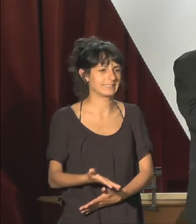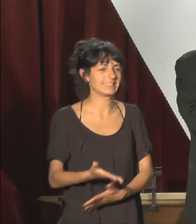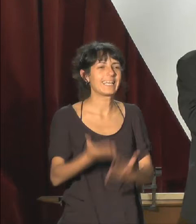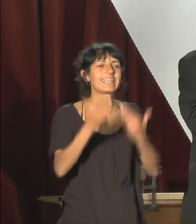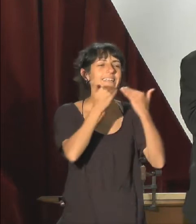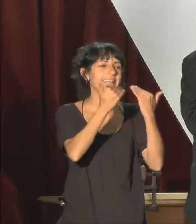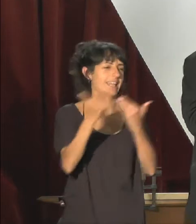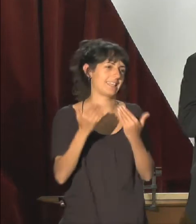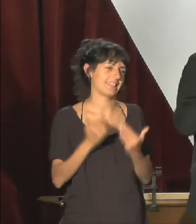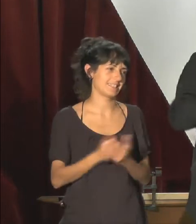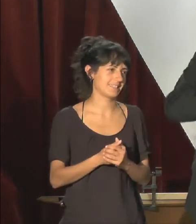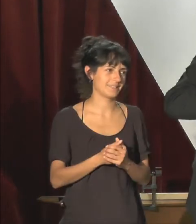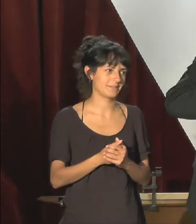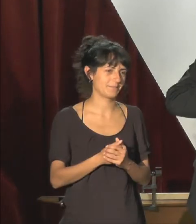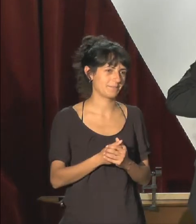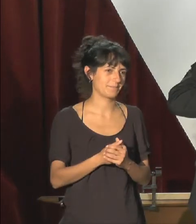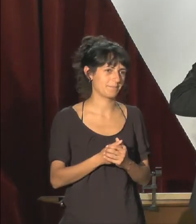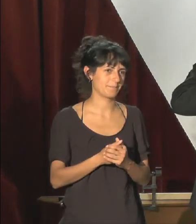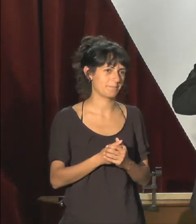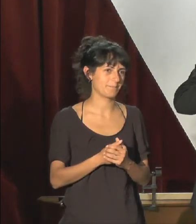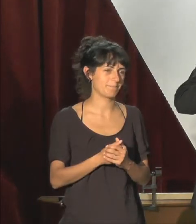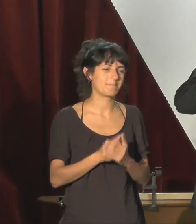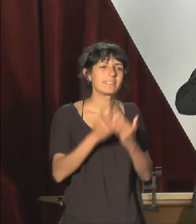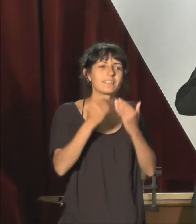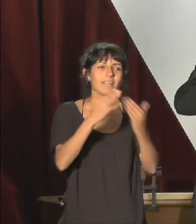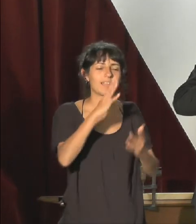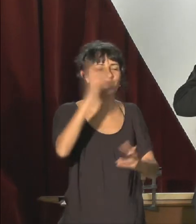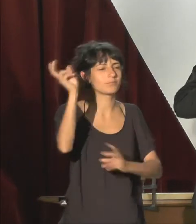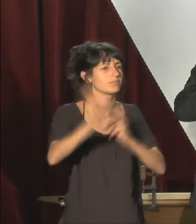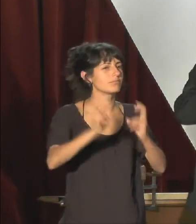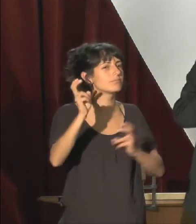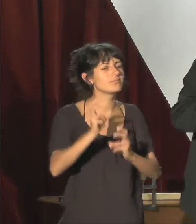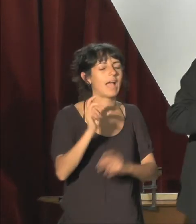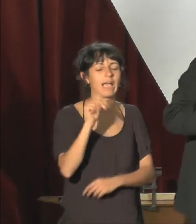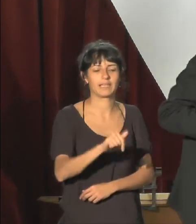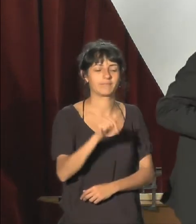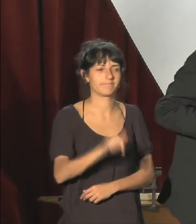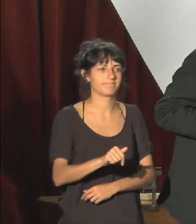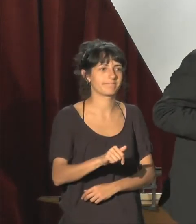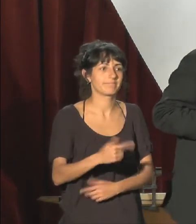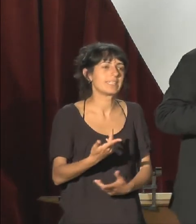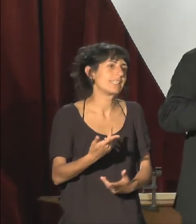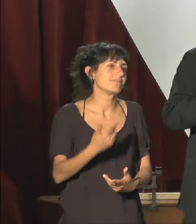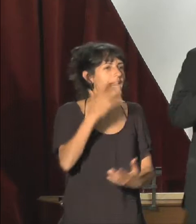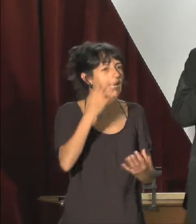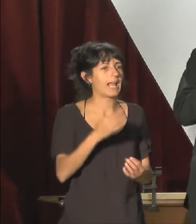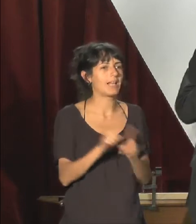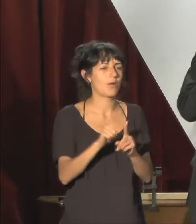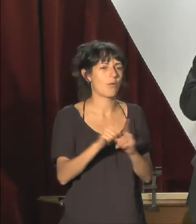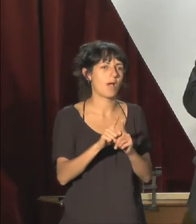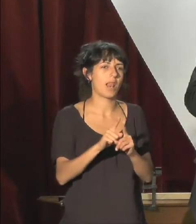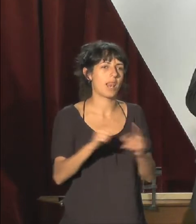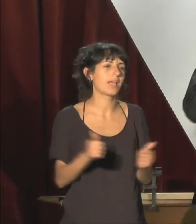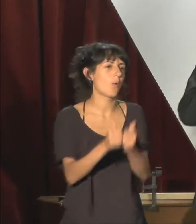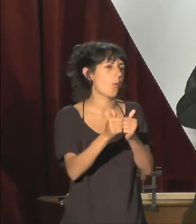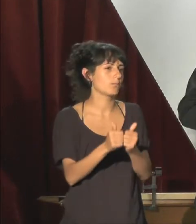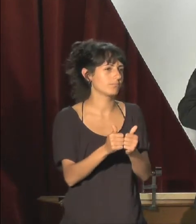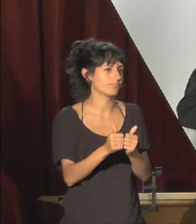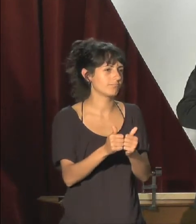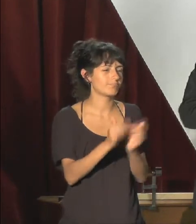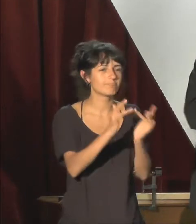moitas grazas pola vosa presenza neste acto, neste encontro aquí en